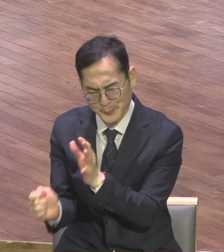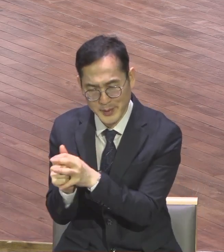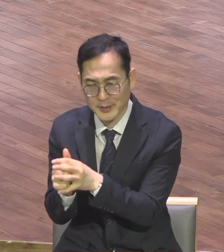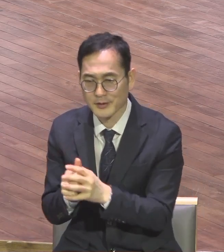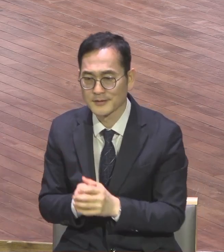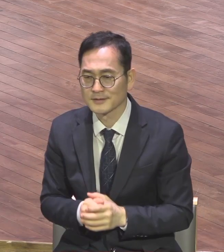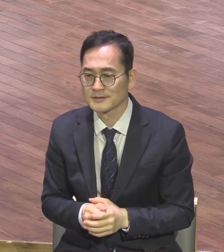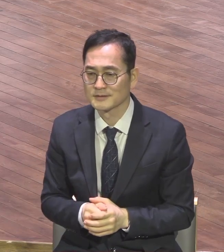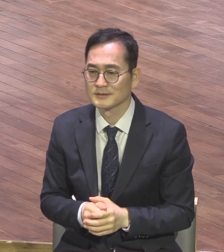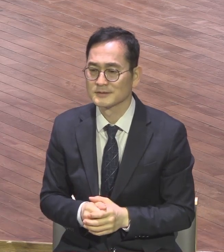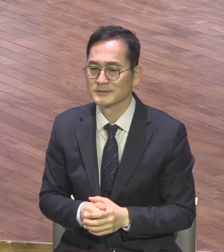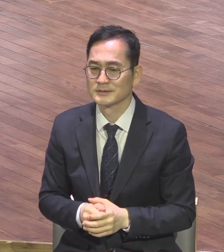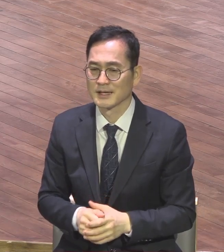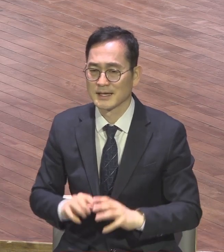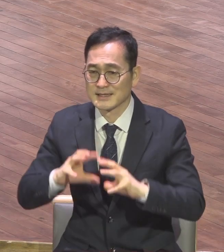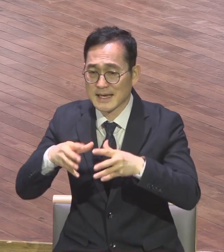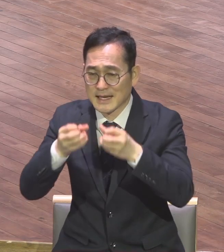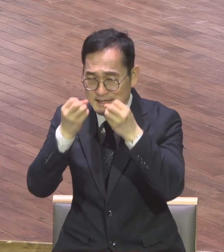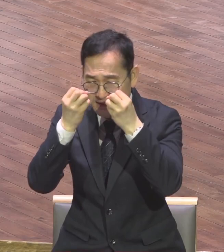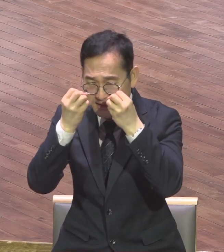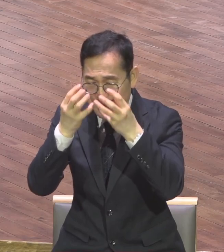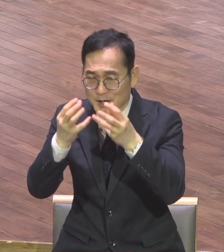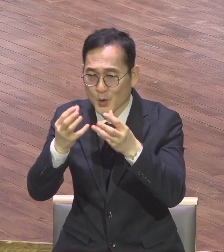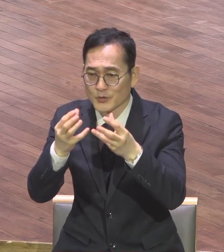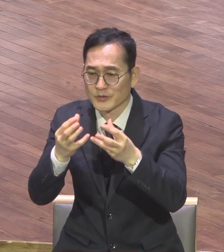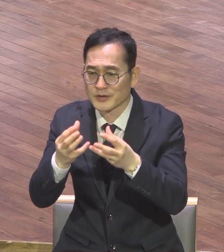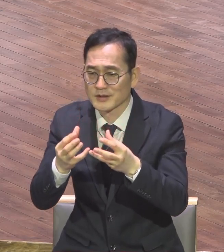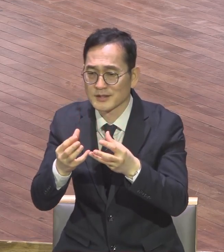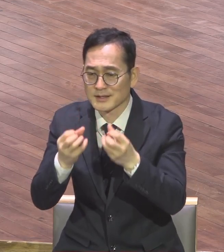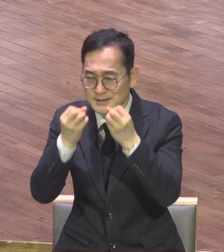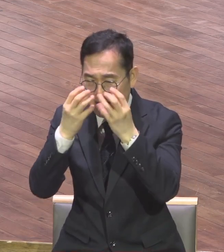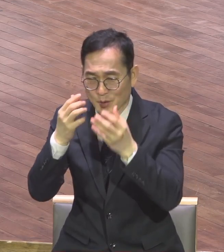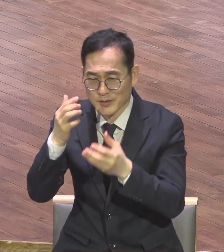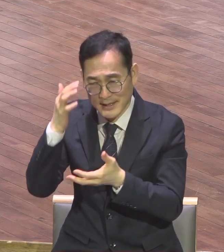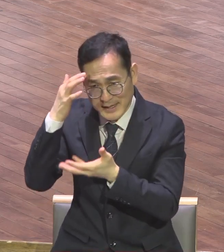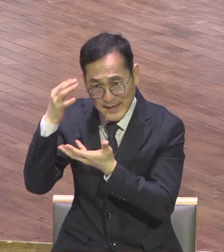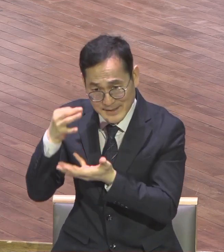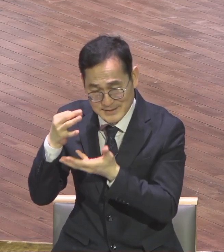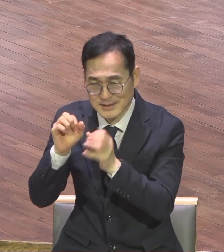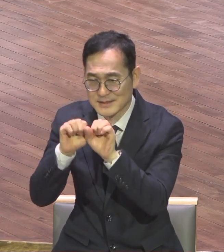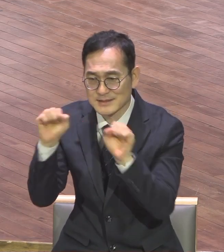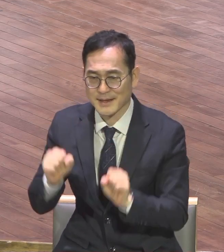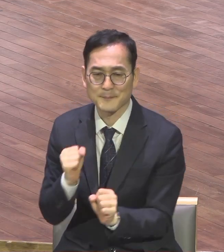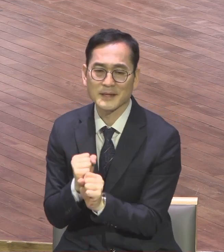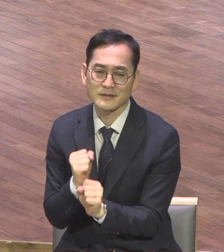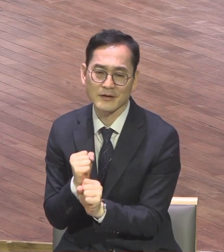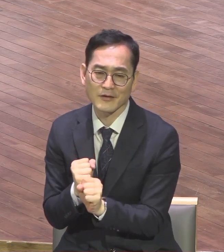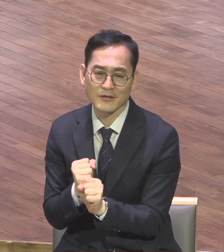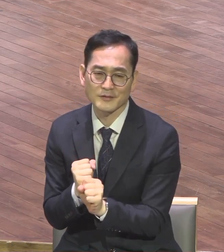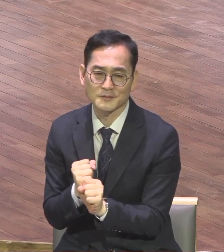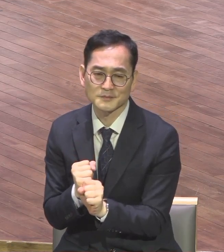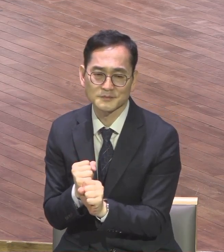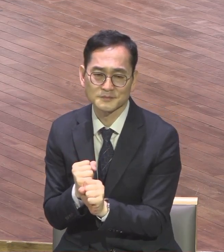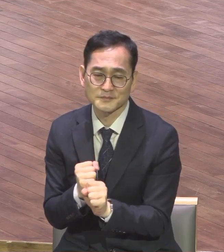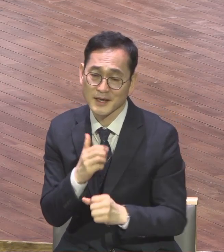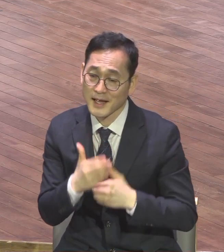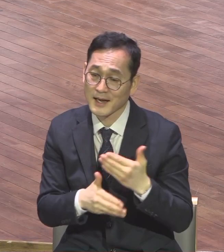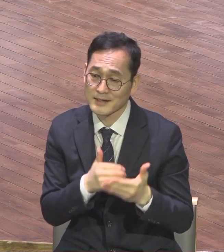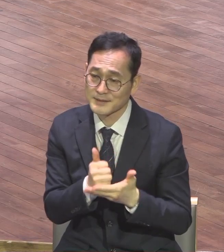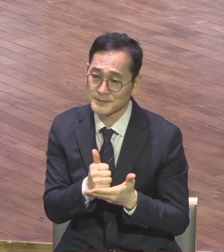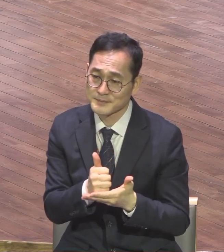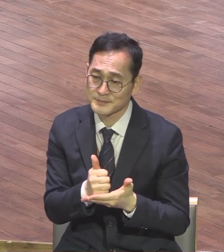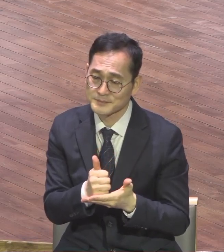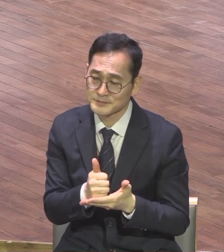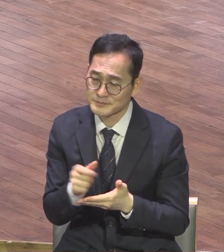새로운 패러다임을 완전히 만들어 간다. 하나님은 언제나 그래요. 잘난 사람,